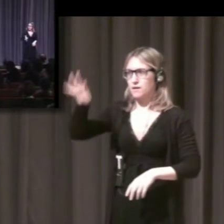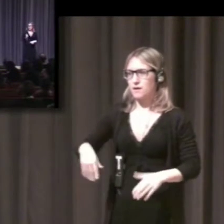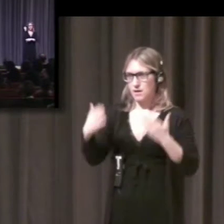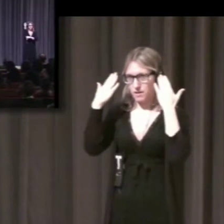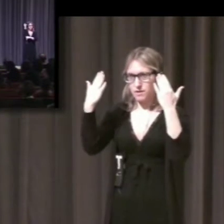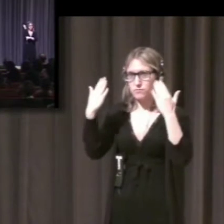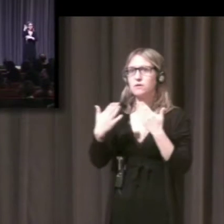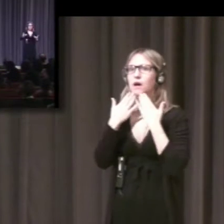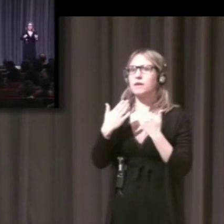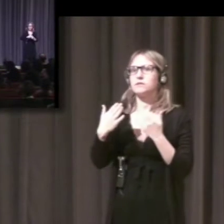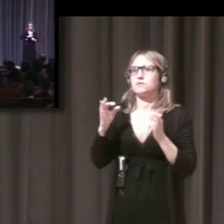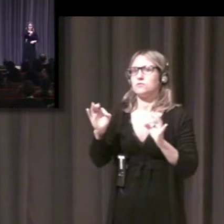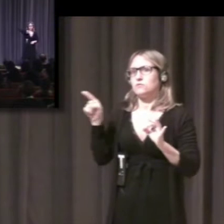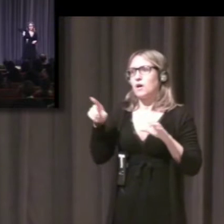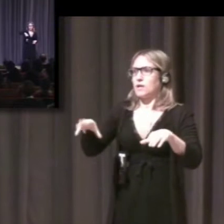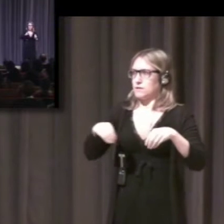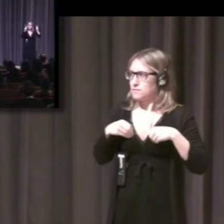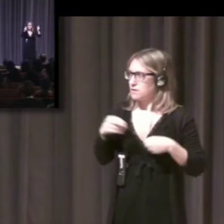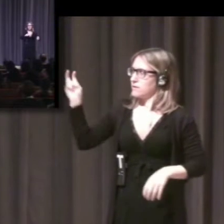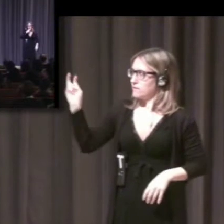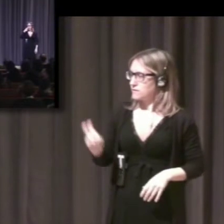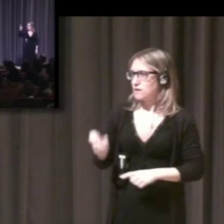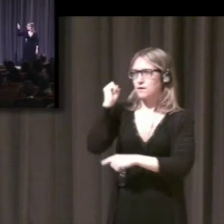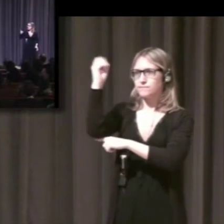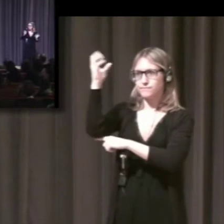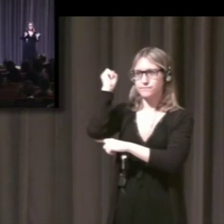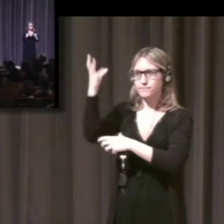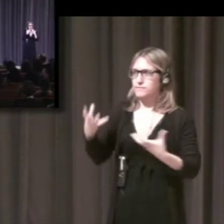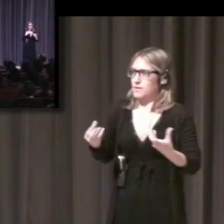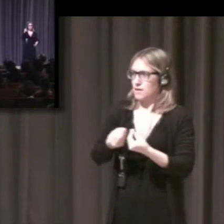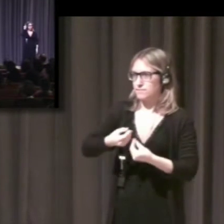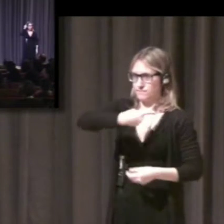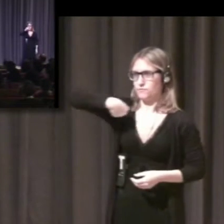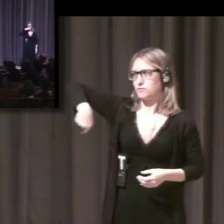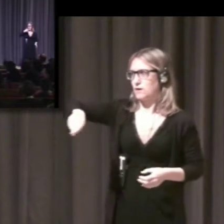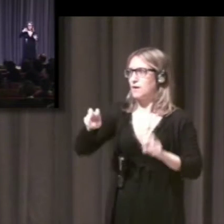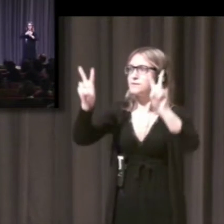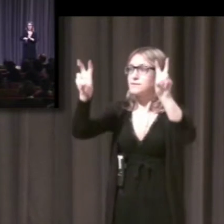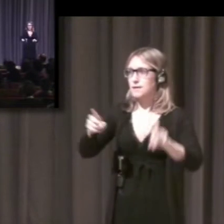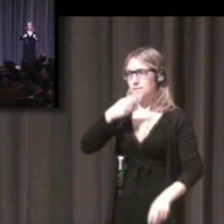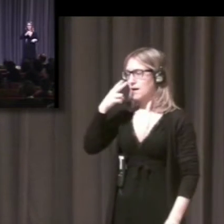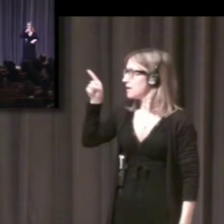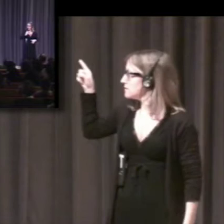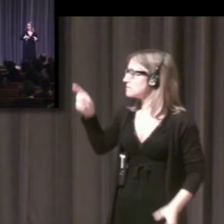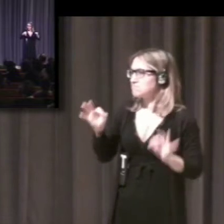amb nosaltres sobre aquest tema tan interessant. Moltes gràcies, professor Kerr, per haver facilitat aquesta